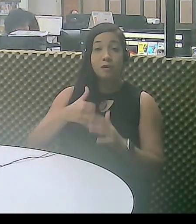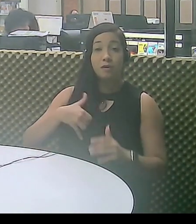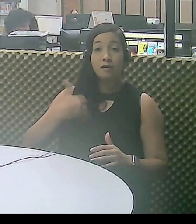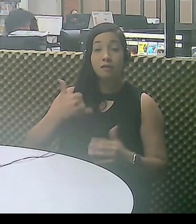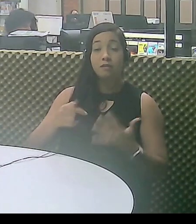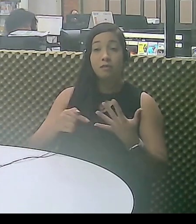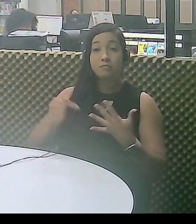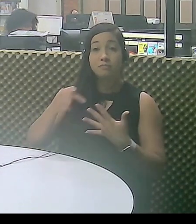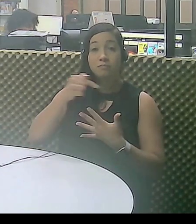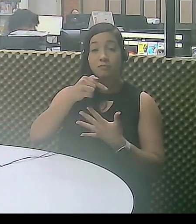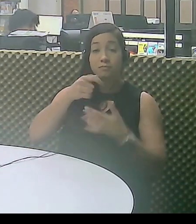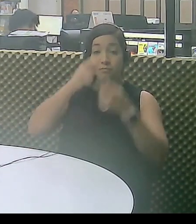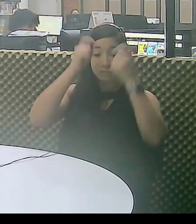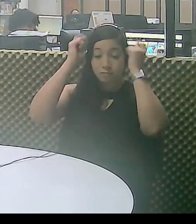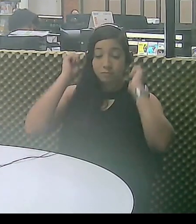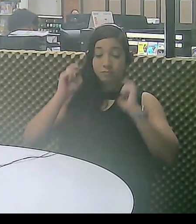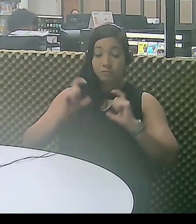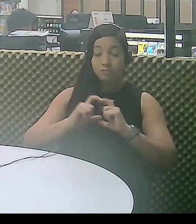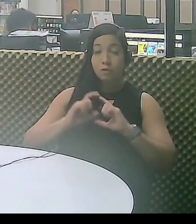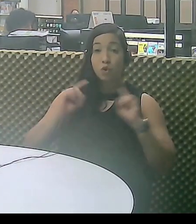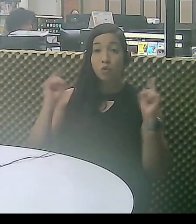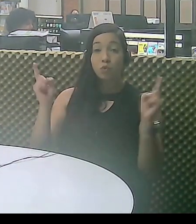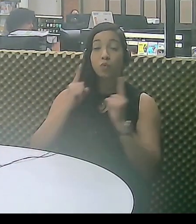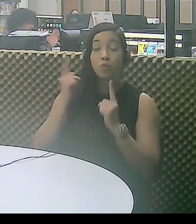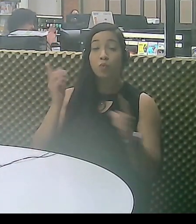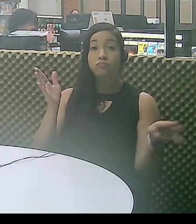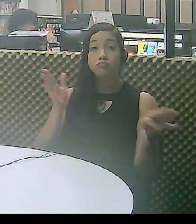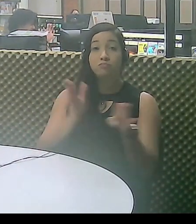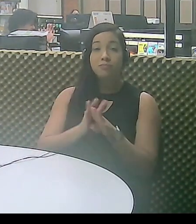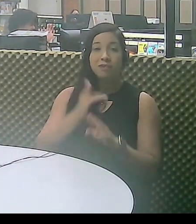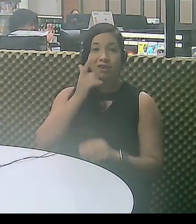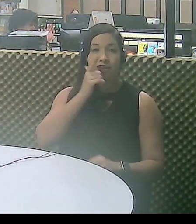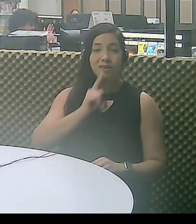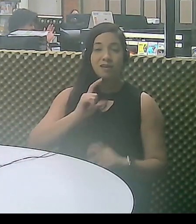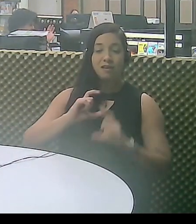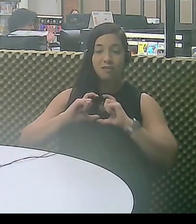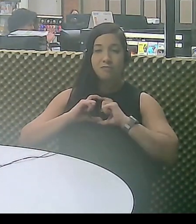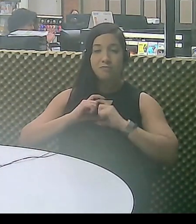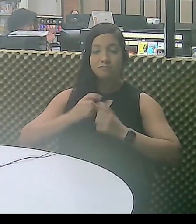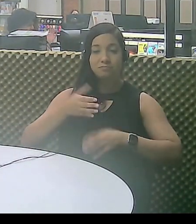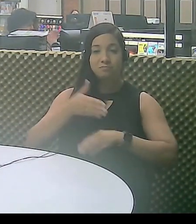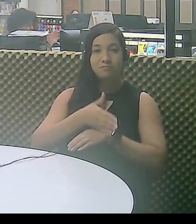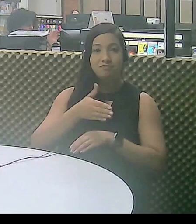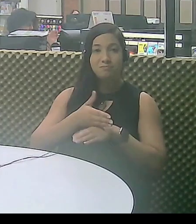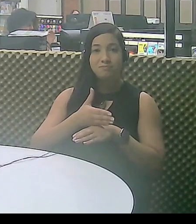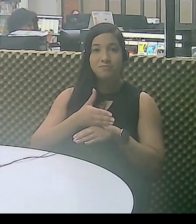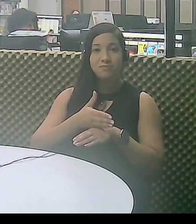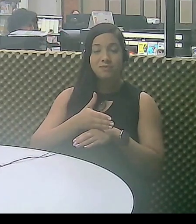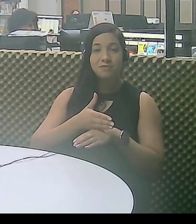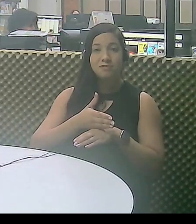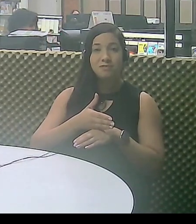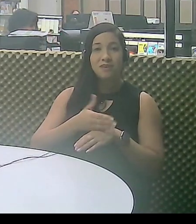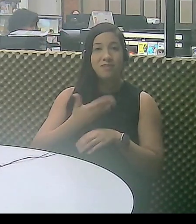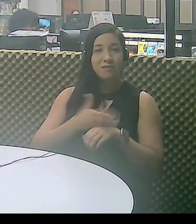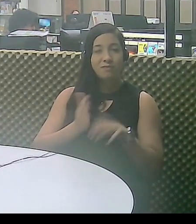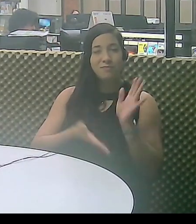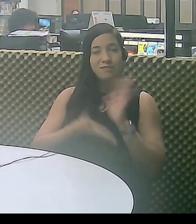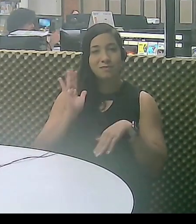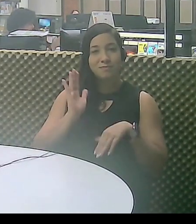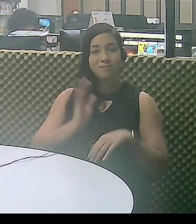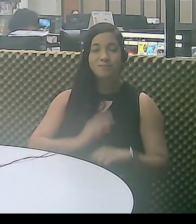com medalhas. Todos que concluírem a prova receberão medalha de participação. Vamos nos exercitar?